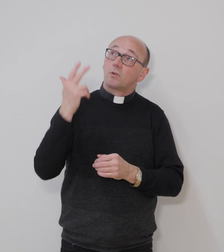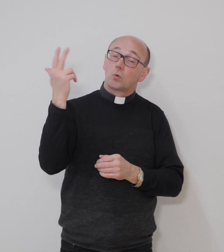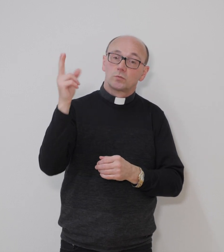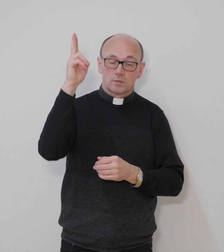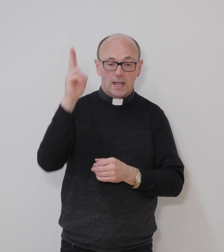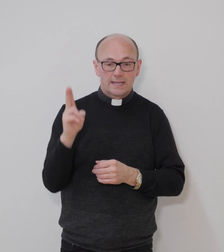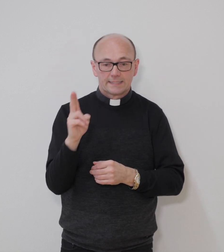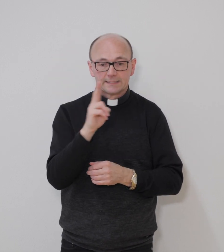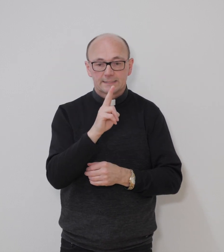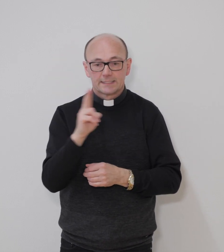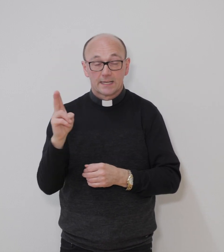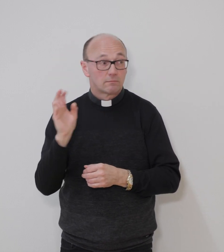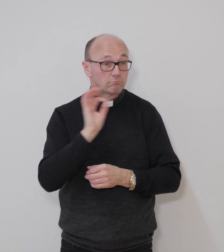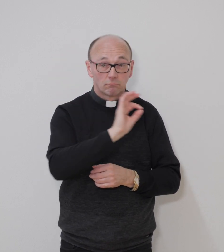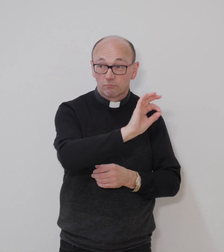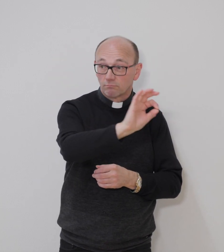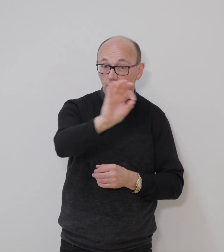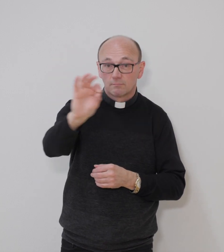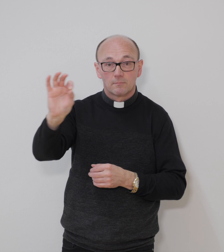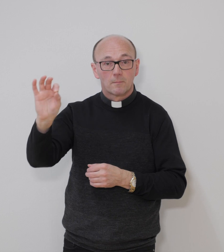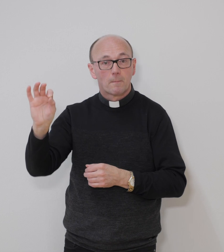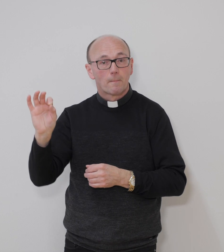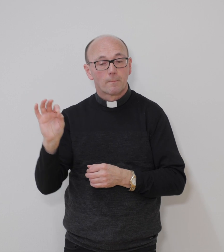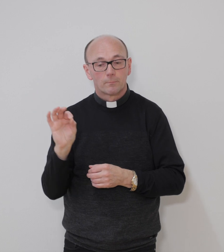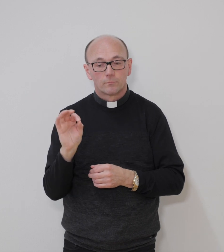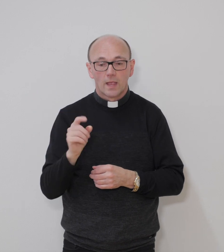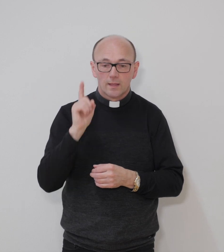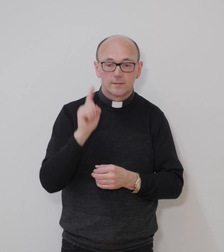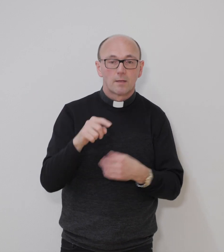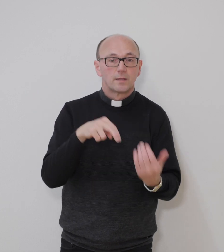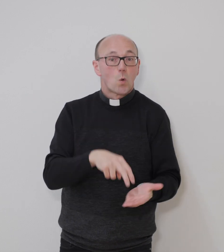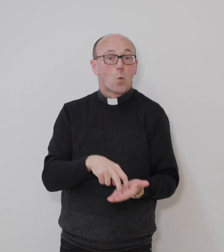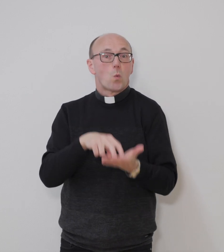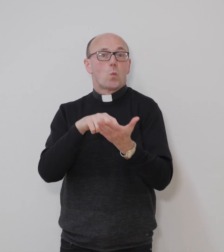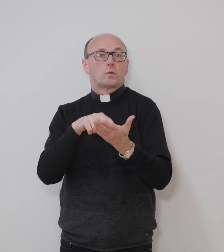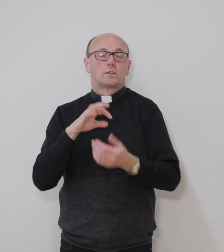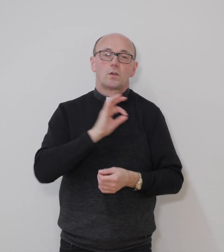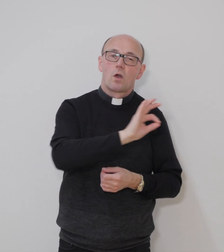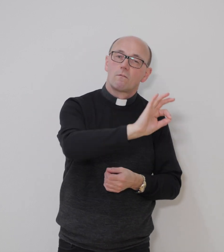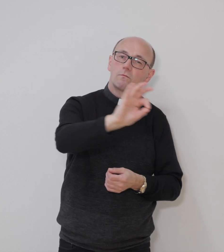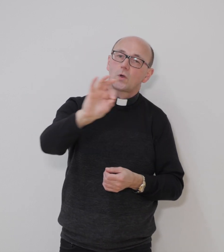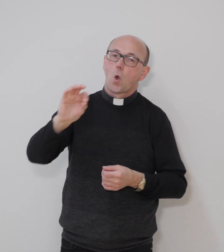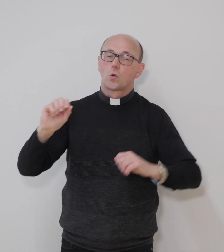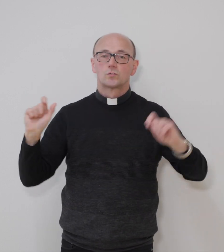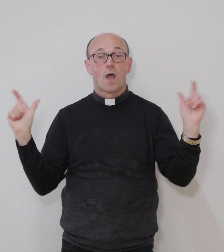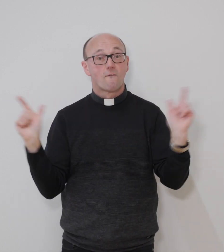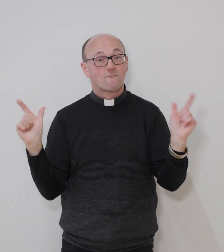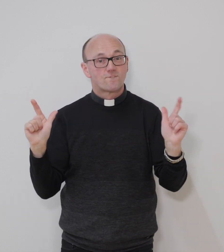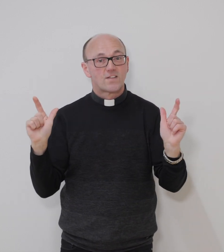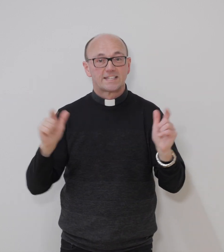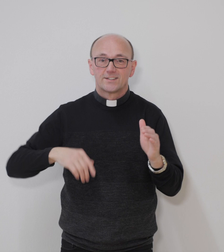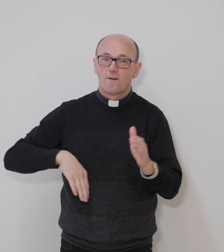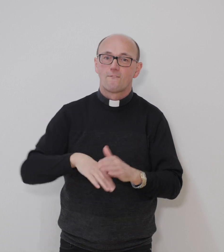jeder Eucharistie, hier am Altar und an den Altären unserer Kirchen, dass das kommende Osterfest